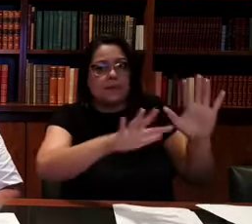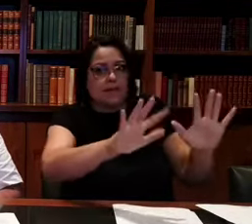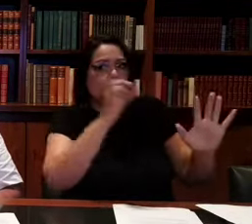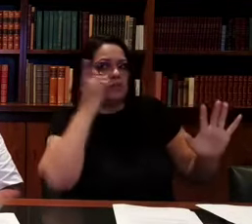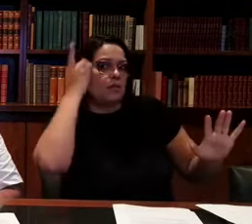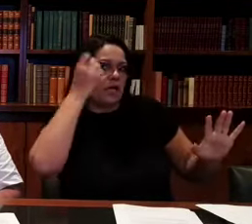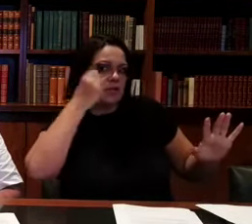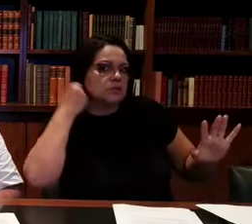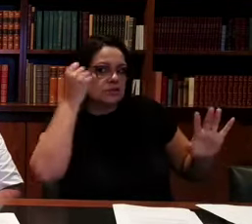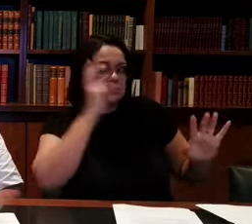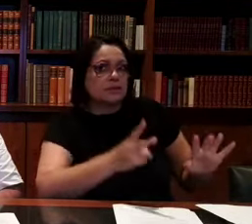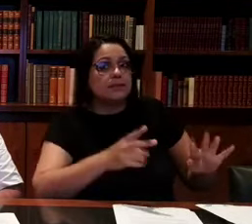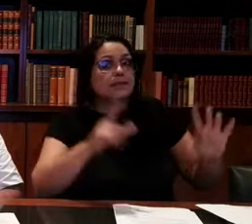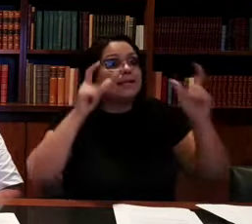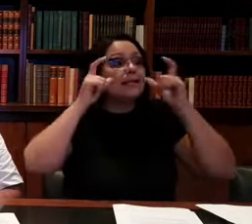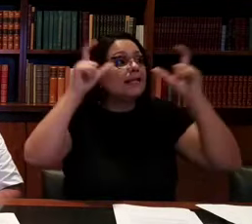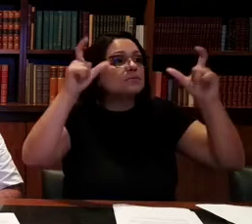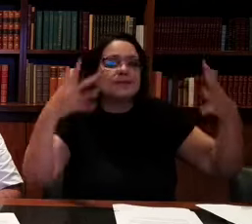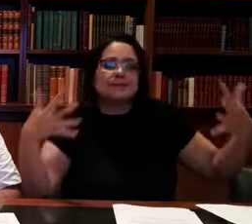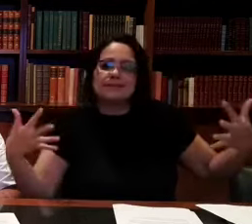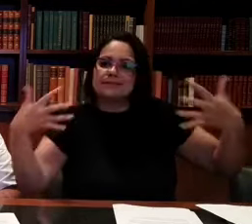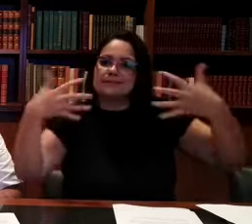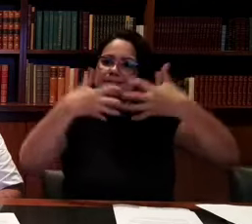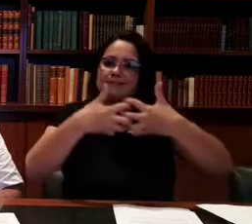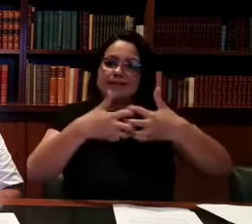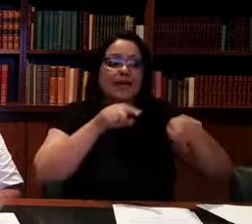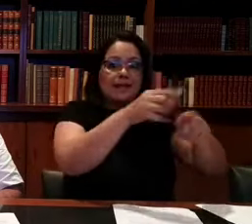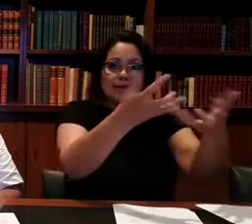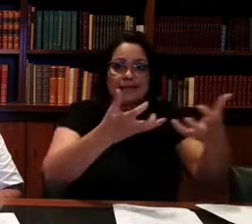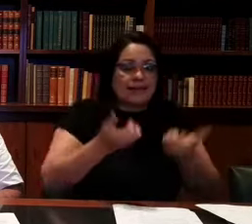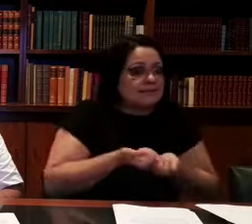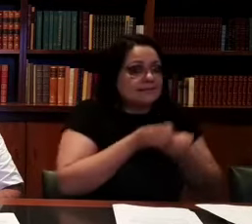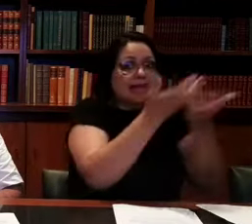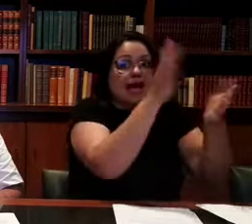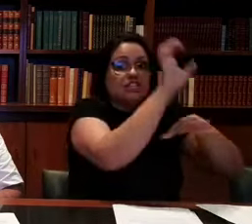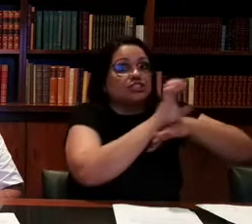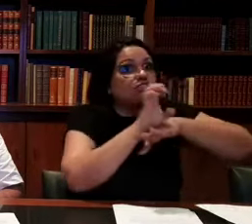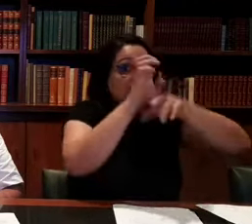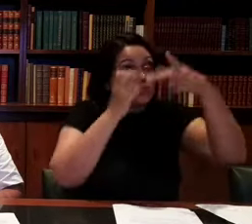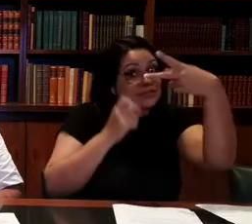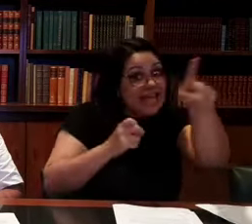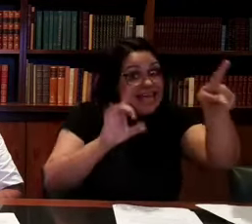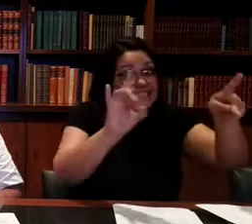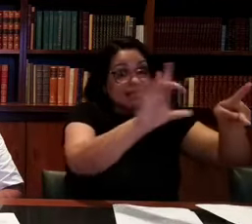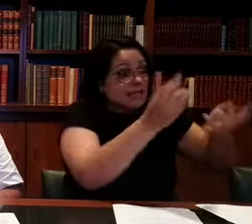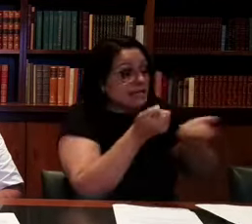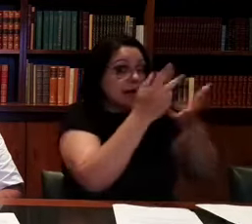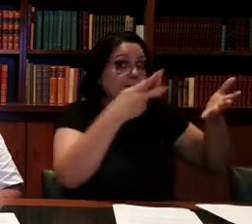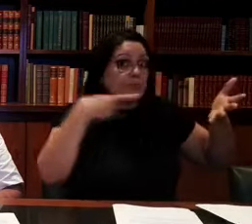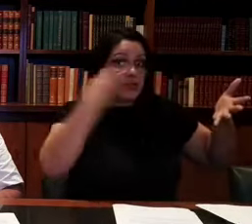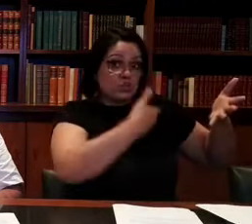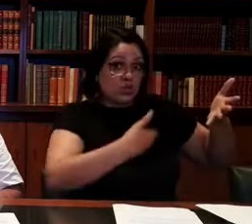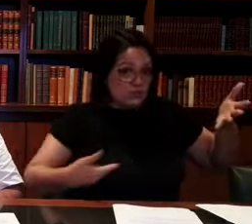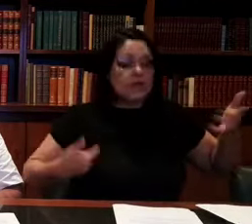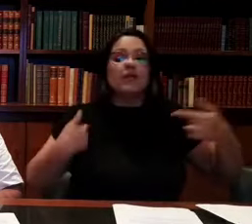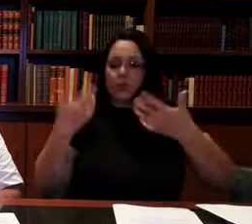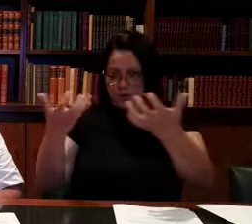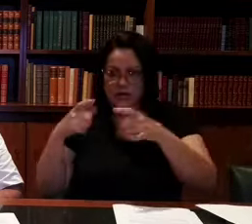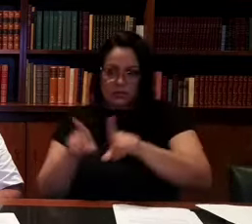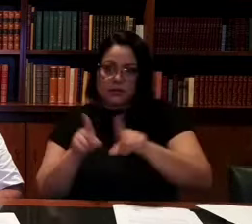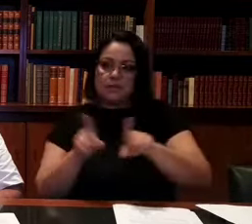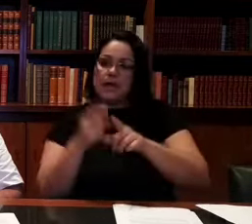das contas os interesses são convergentes eles querem levar política pública para os seus estados é a gente quer também fazer a